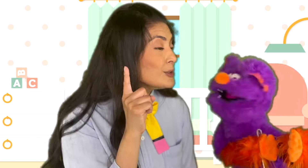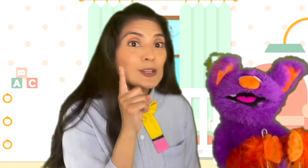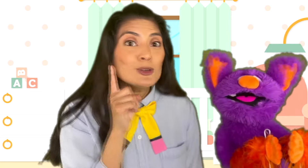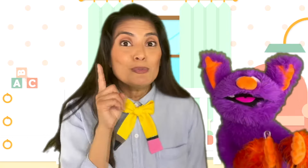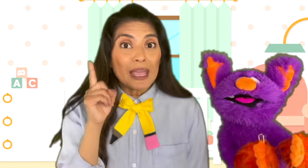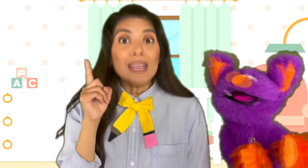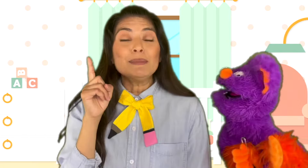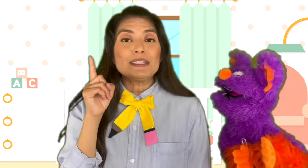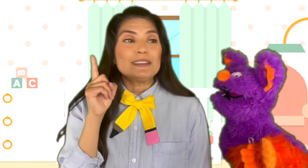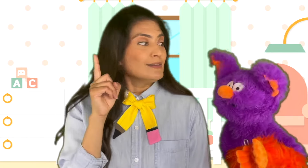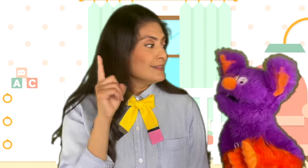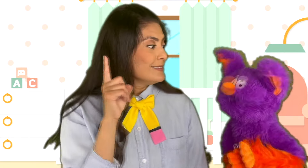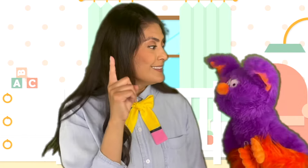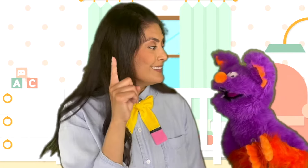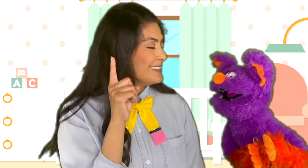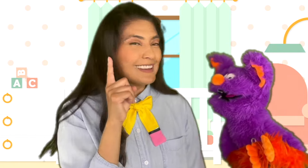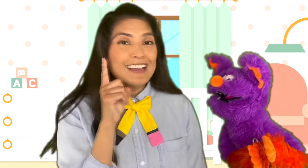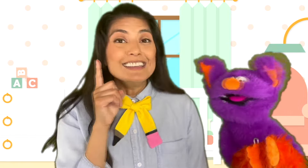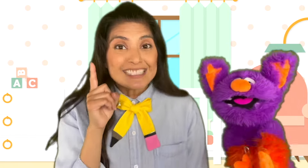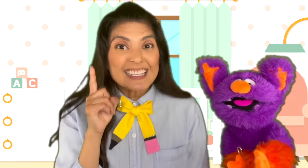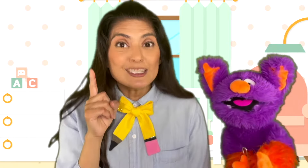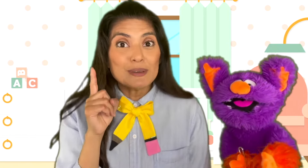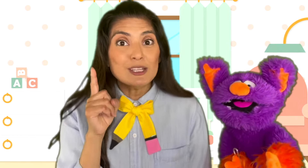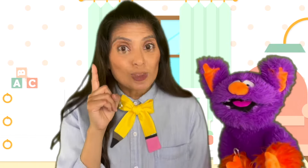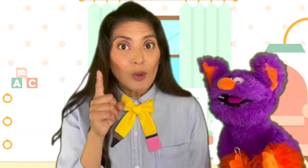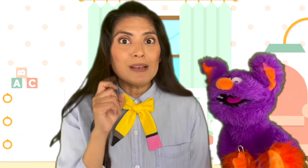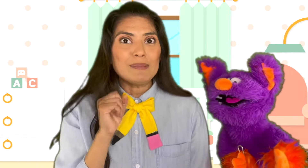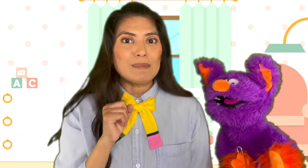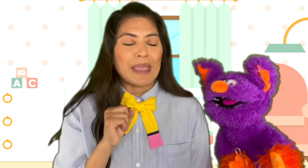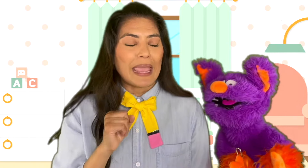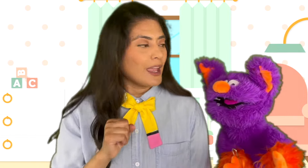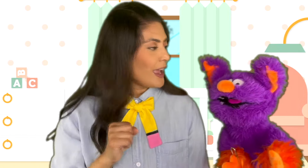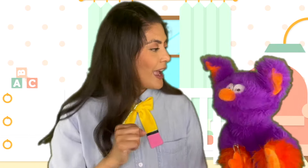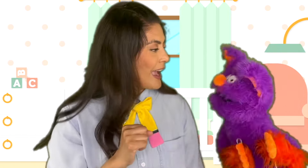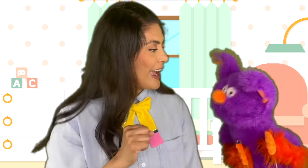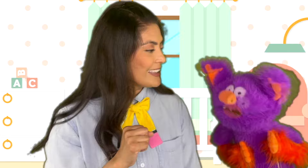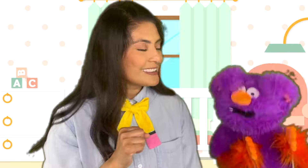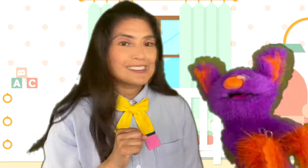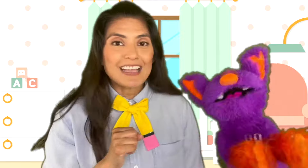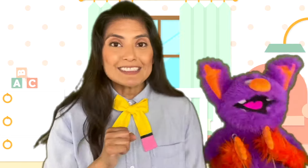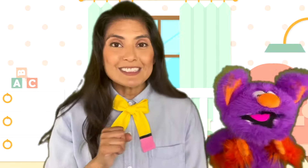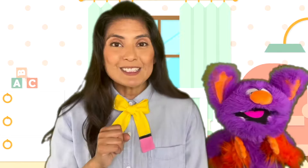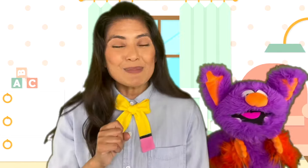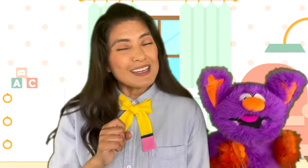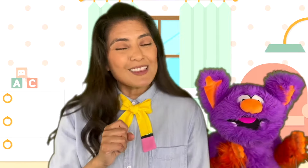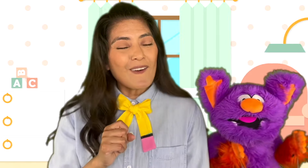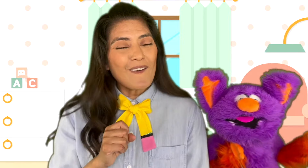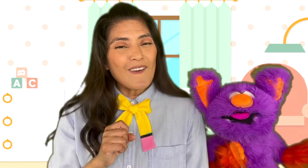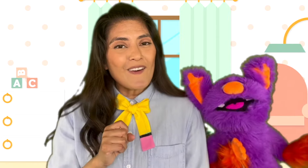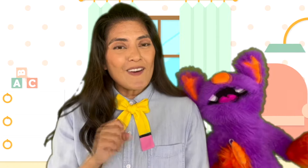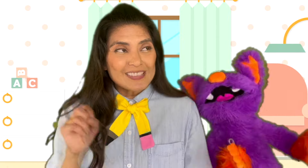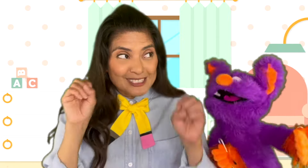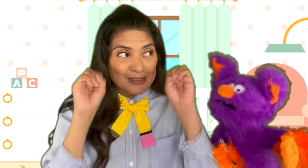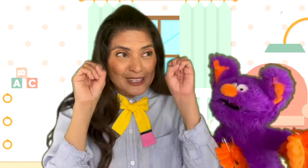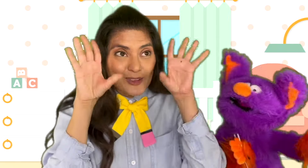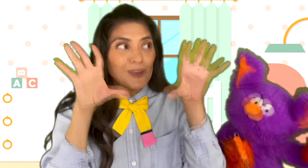El bebé. Se despertó el bebé. Ya se despertó. Ya se despertó. Despertó el